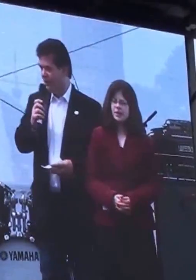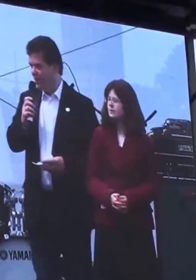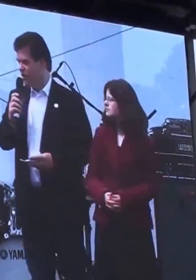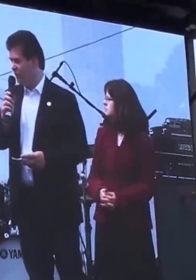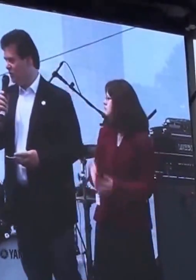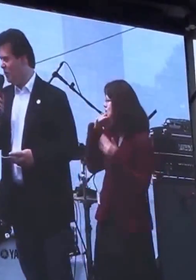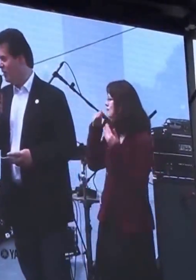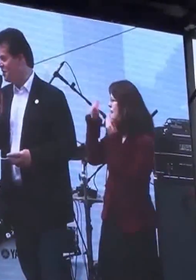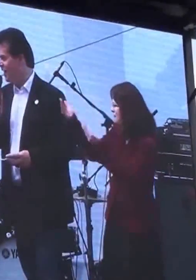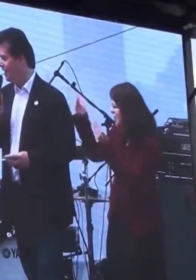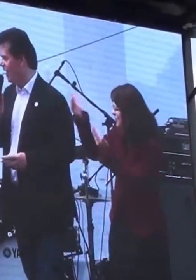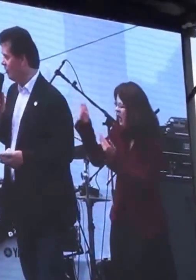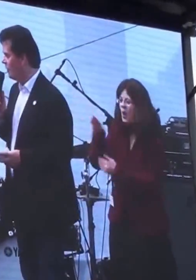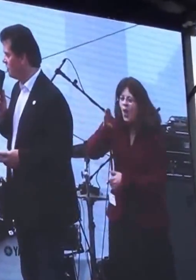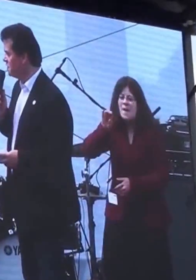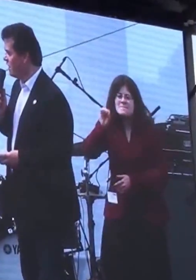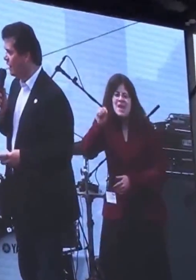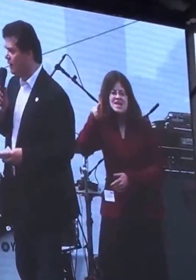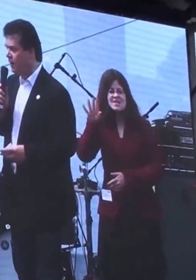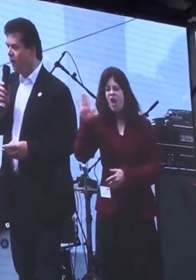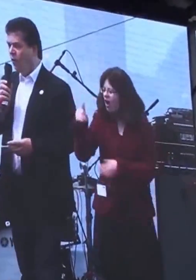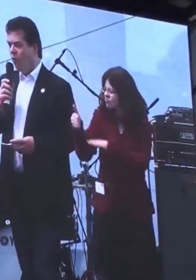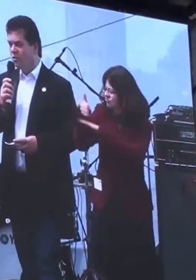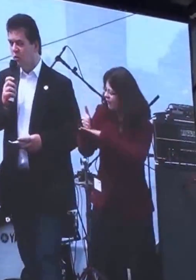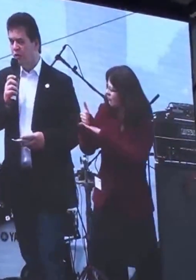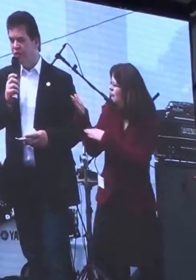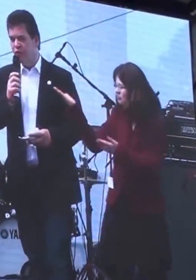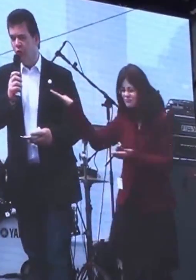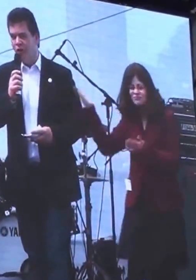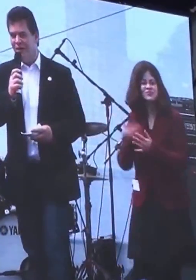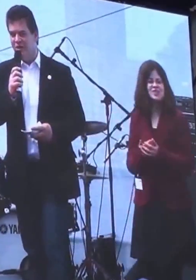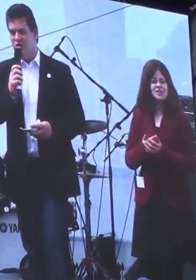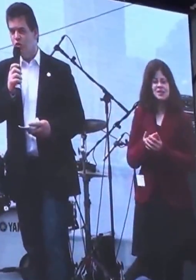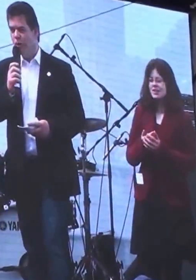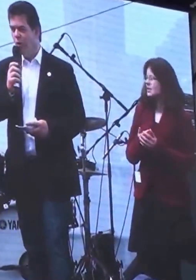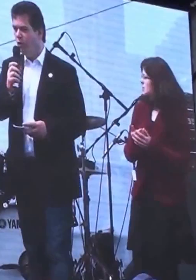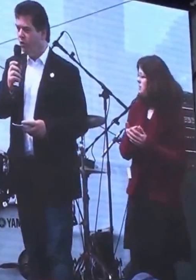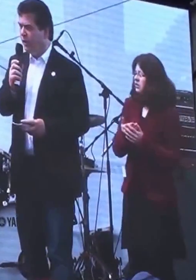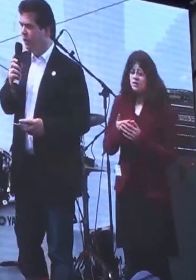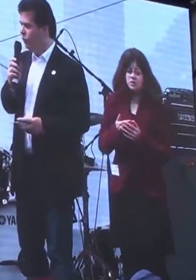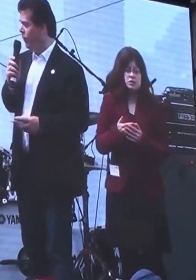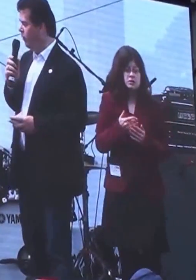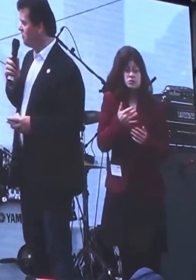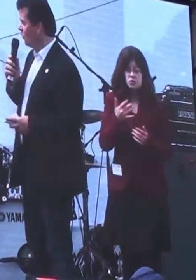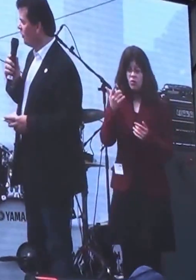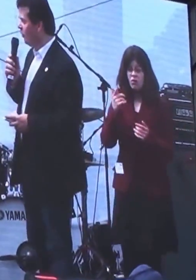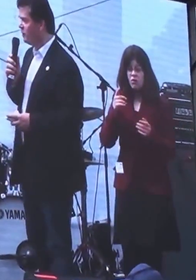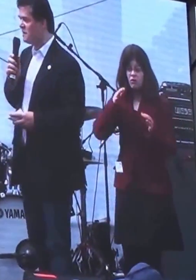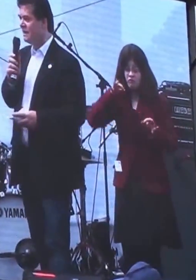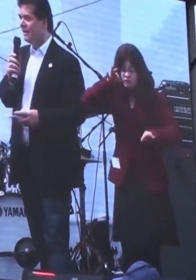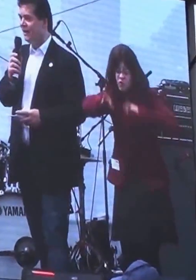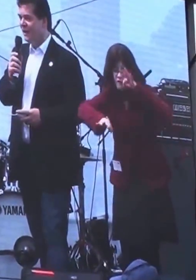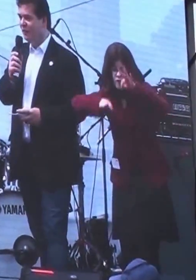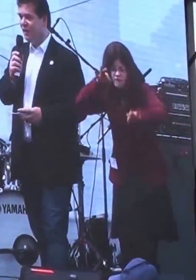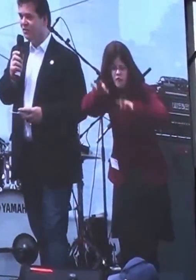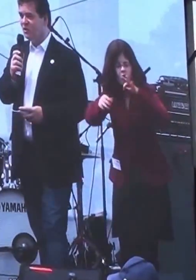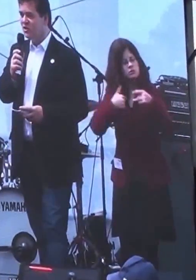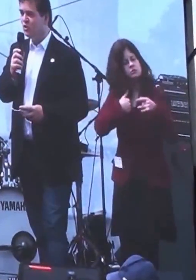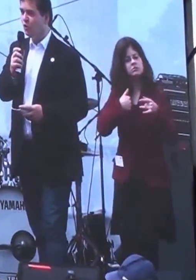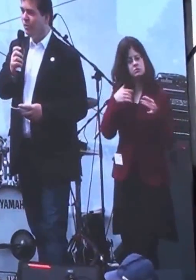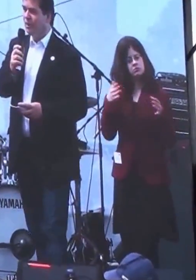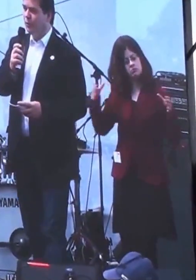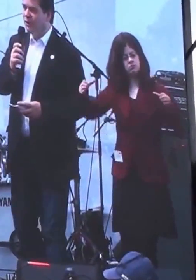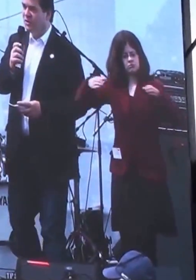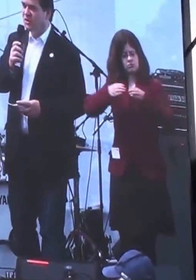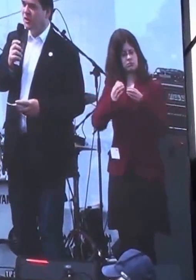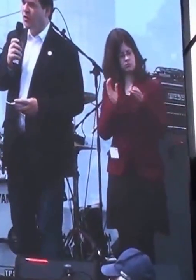Vielen Dank dem Chef des BSK, Gerwin Matisiak. Und so wie wir fordern, nichts über uns ohne uns, reden wir natürlich nicht